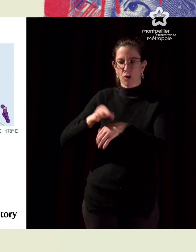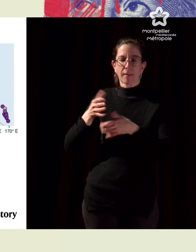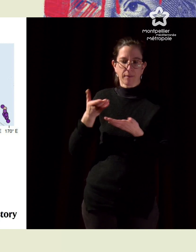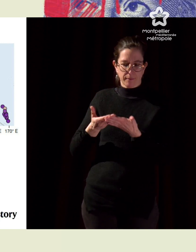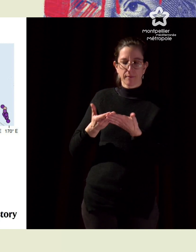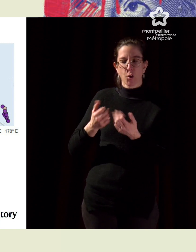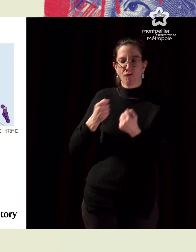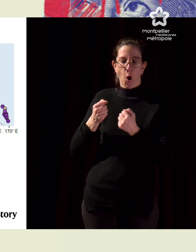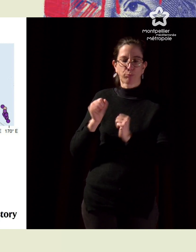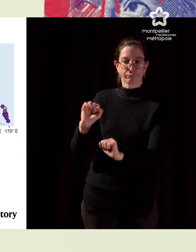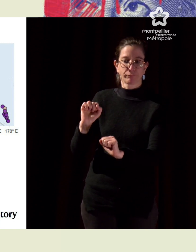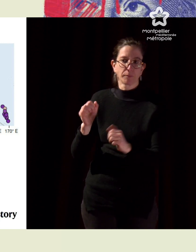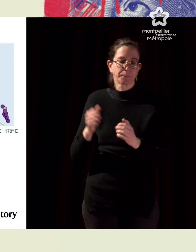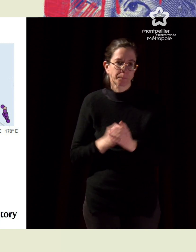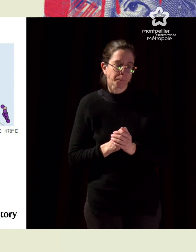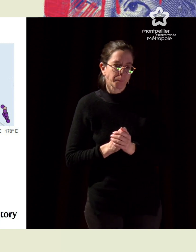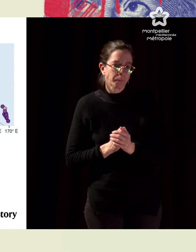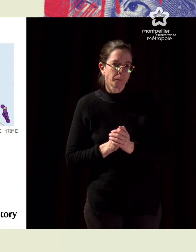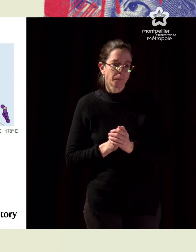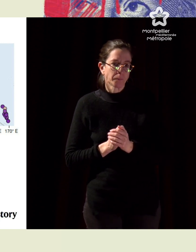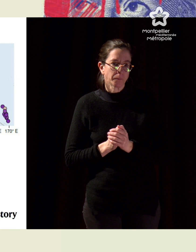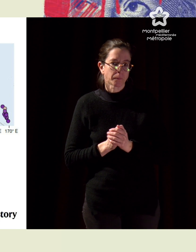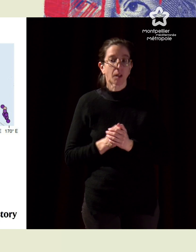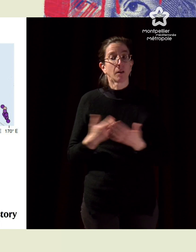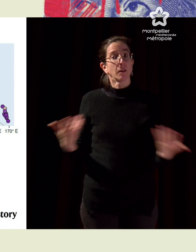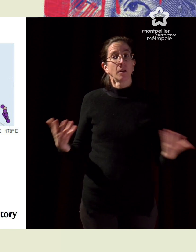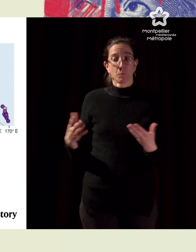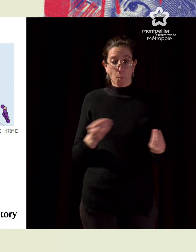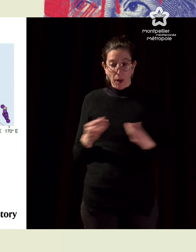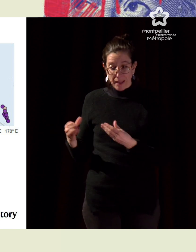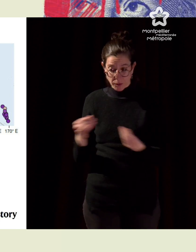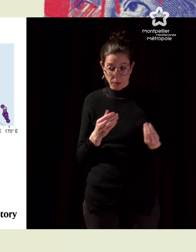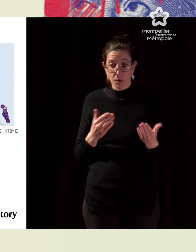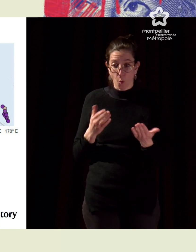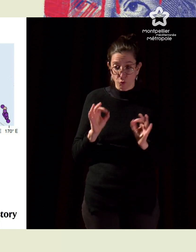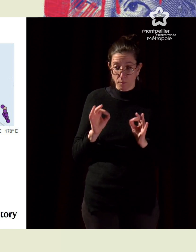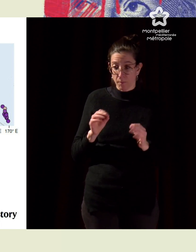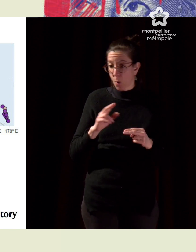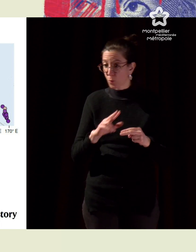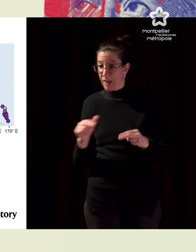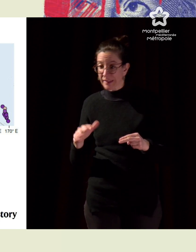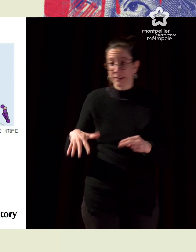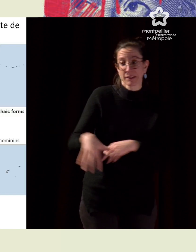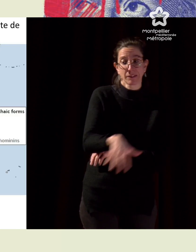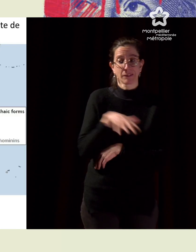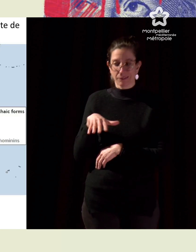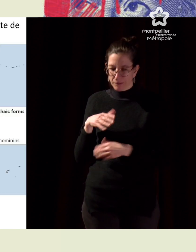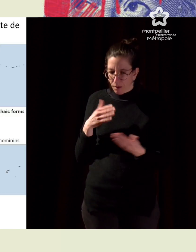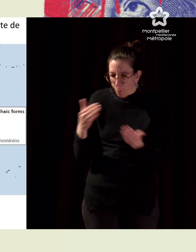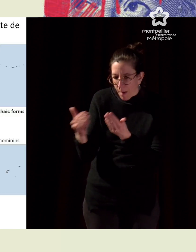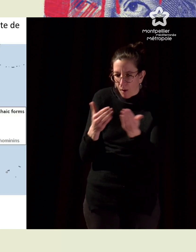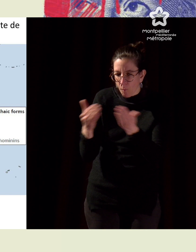transmise dans les populations d'Océanie leur a permis de s'adapter dans le passé à des pathogènes.